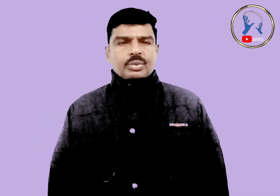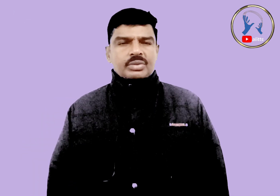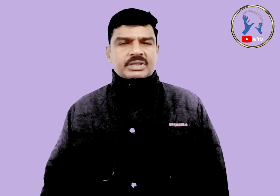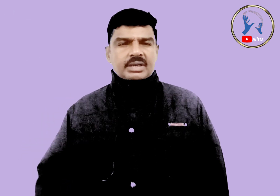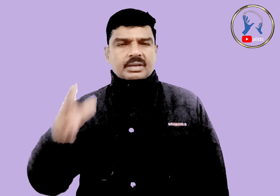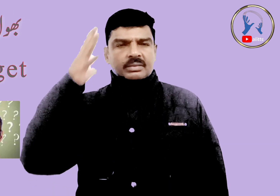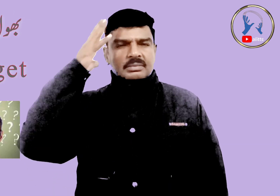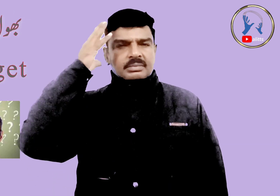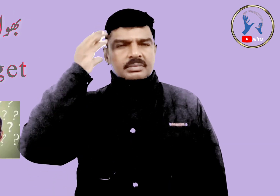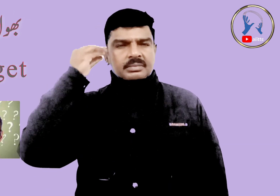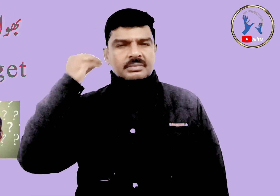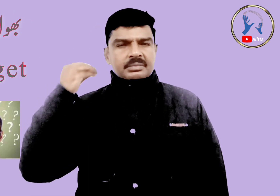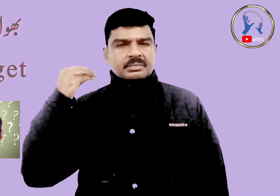भूल जाना,